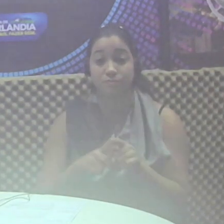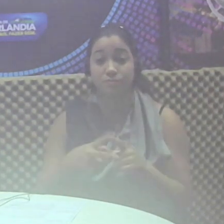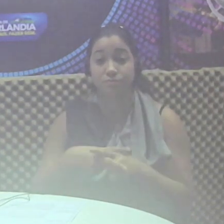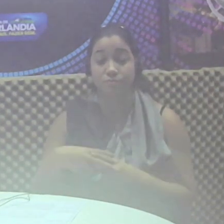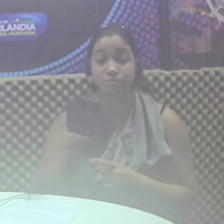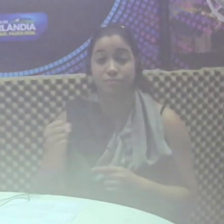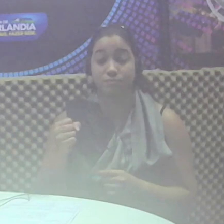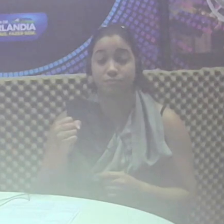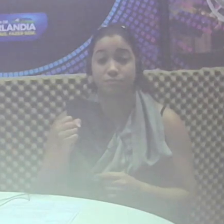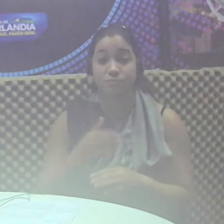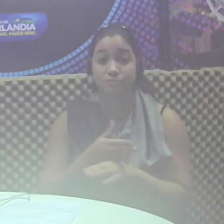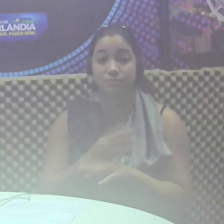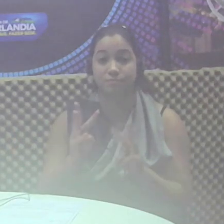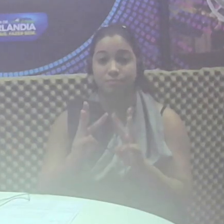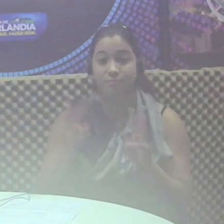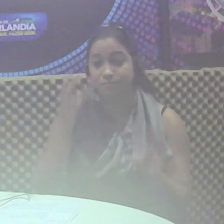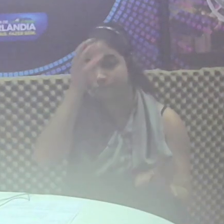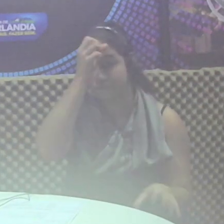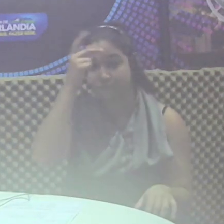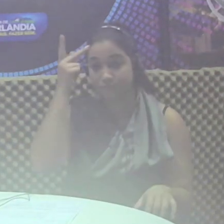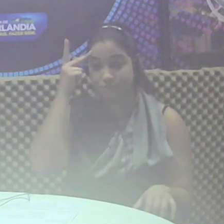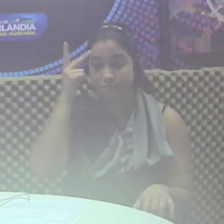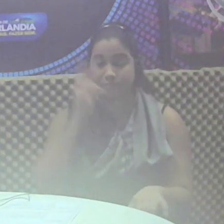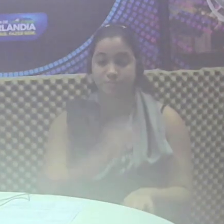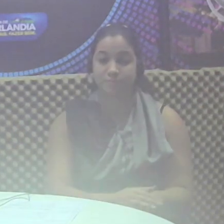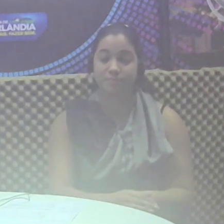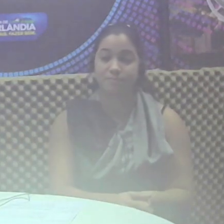vencedores acessando o portal da Prefeitura.